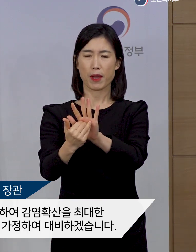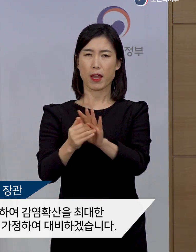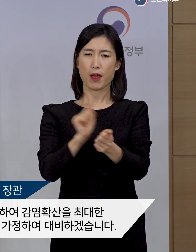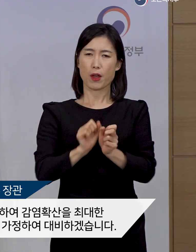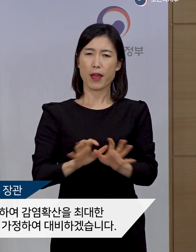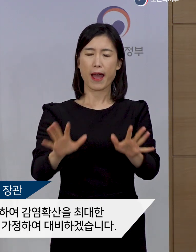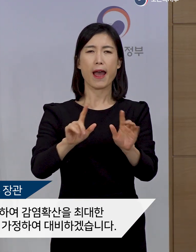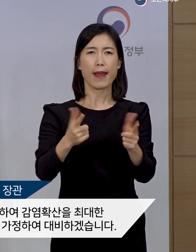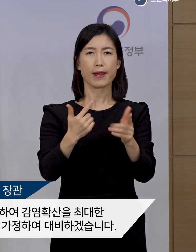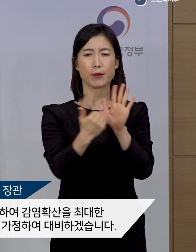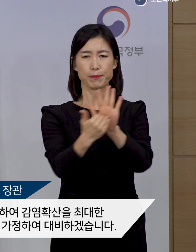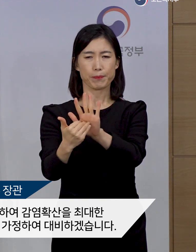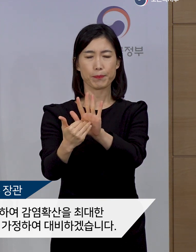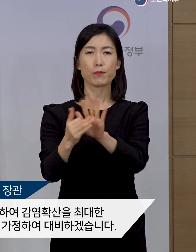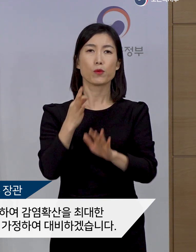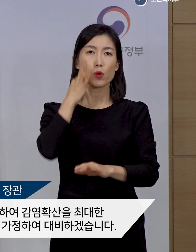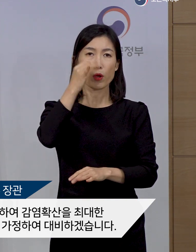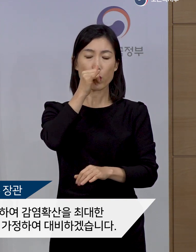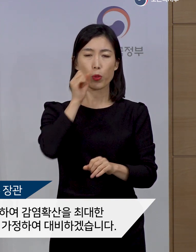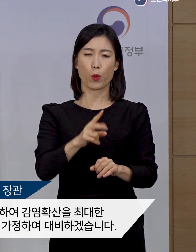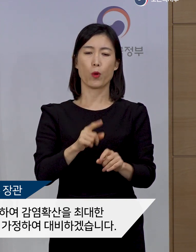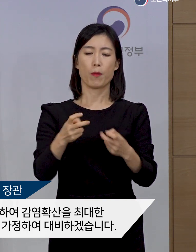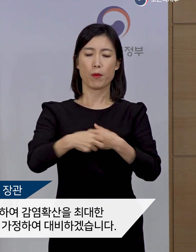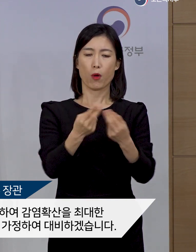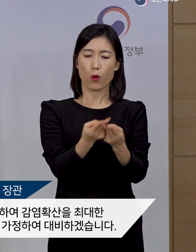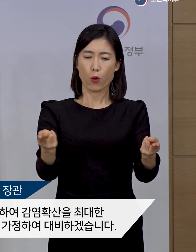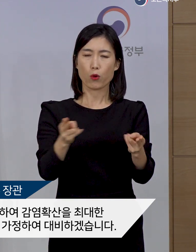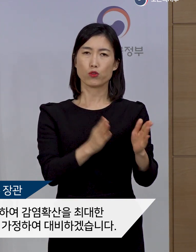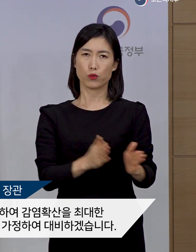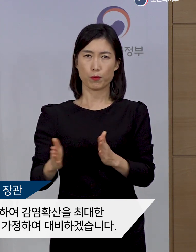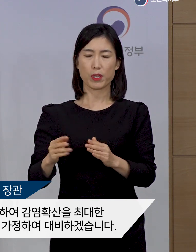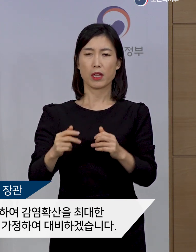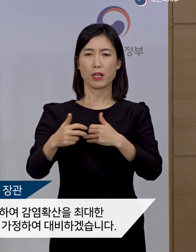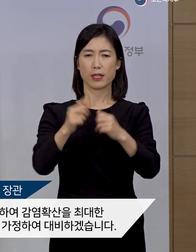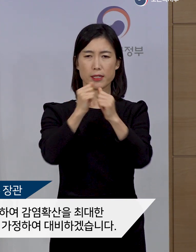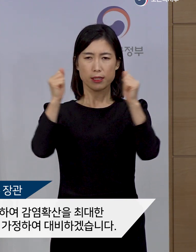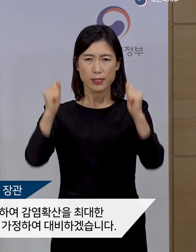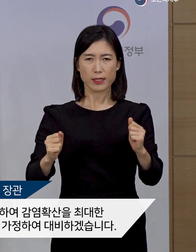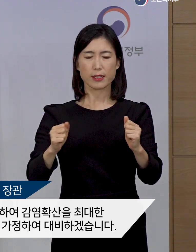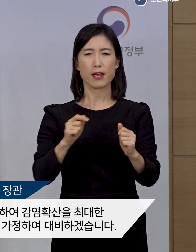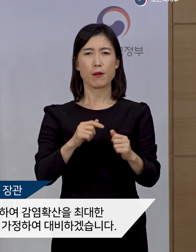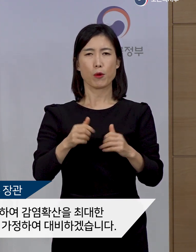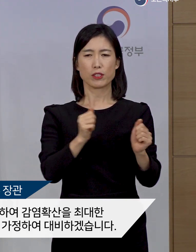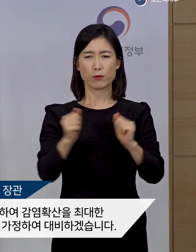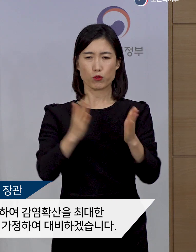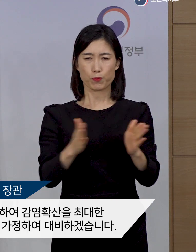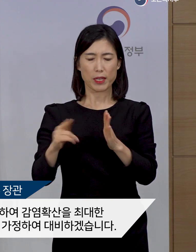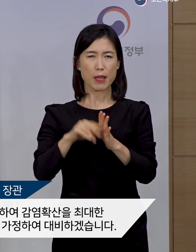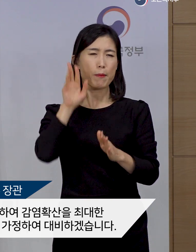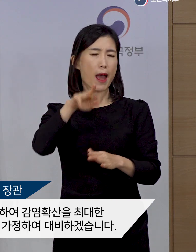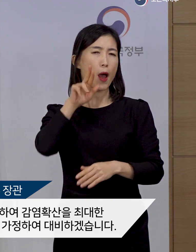최대한 차단하면서 병상 등 의료 대응 체계는 최악의 상황을 가정하여